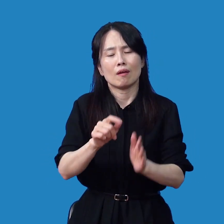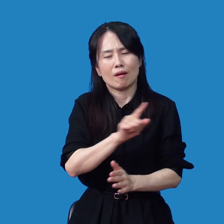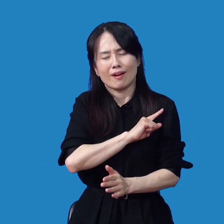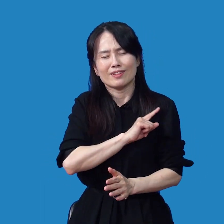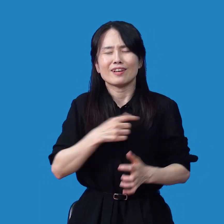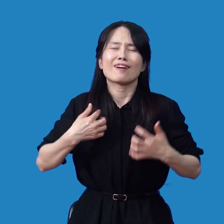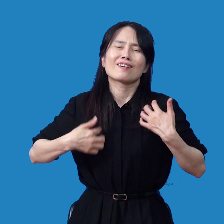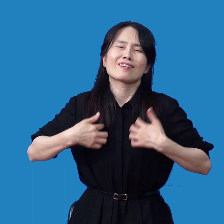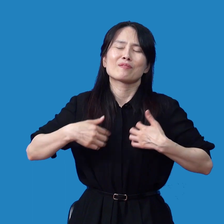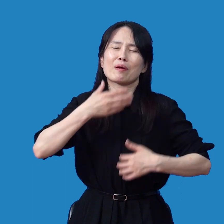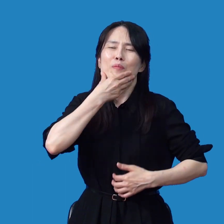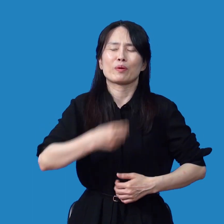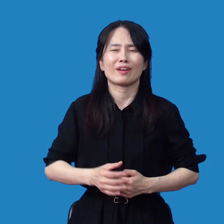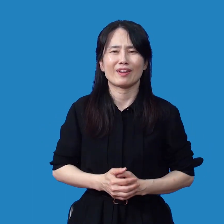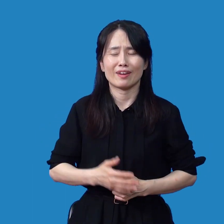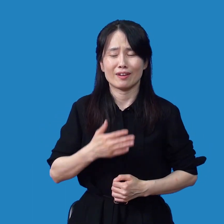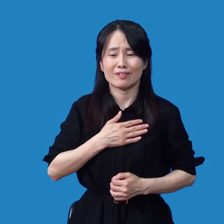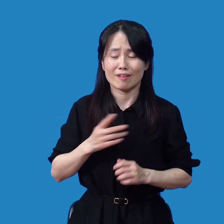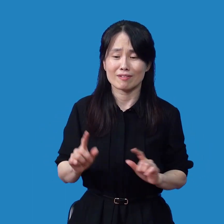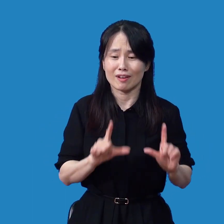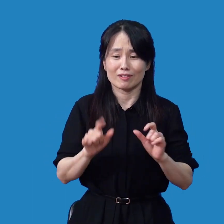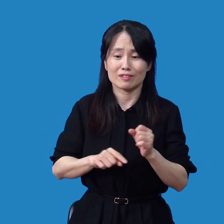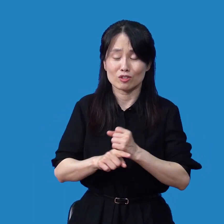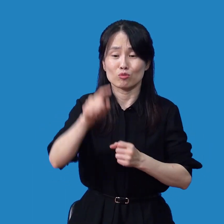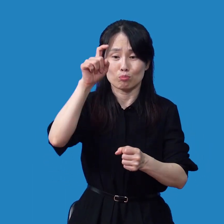자기 존재의 이유를 찾았으니까 가장 행복합니다.